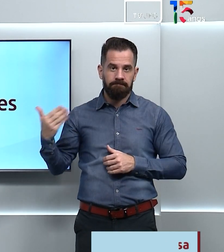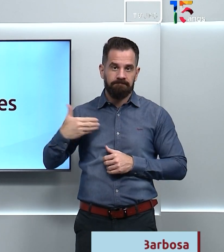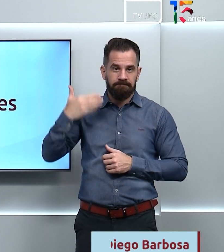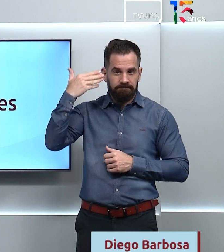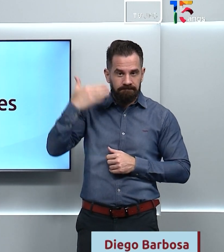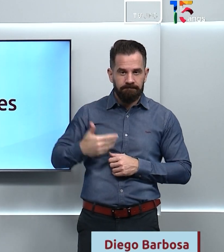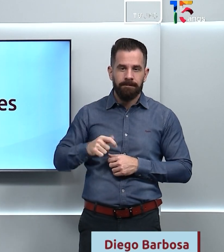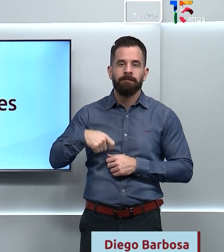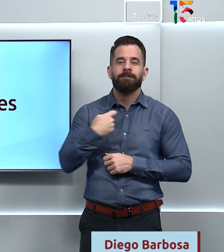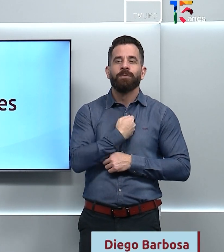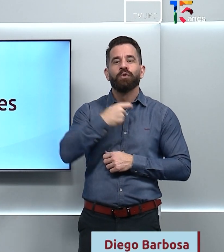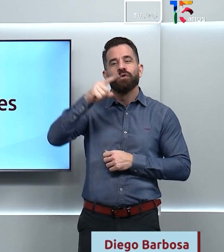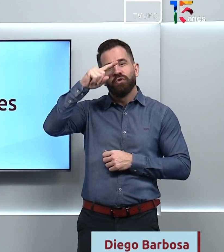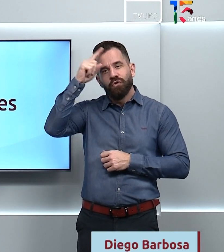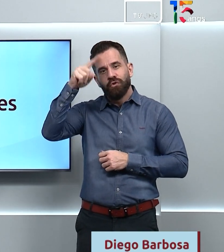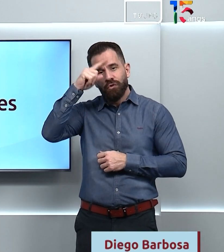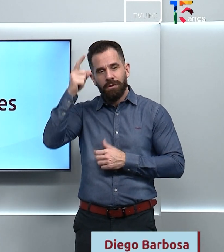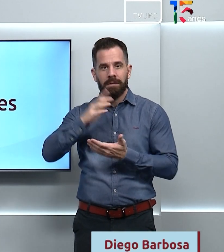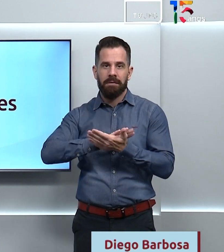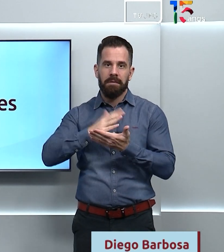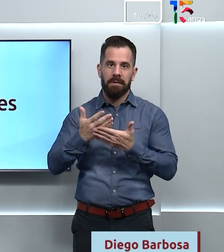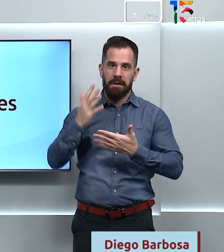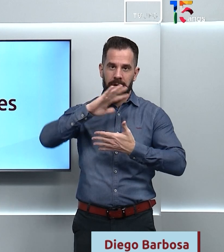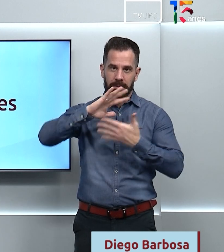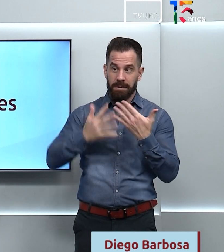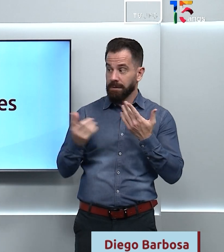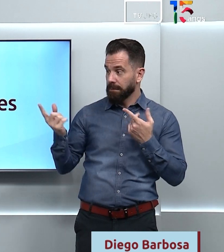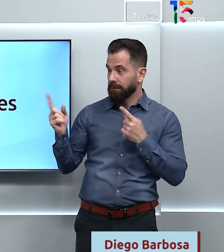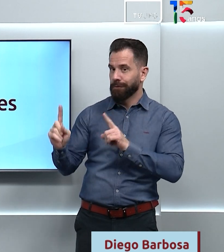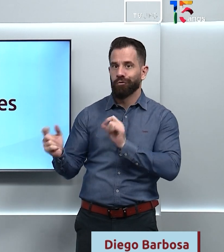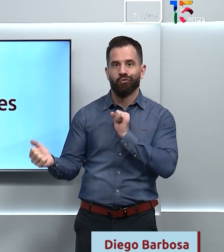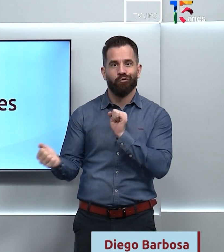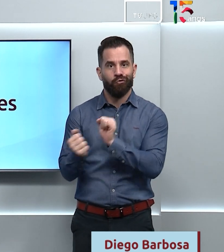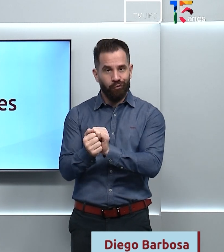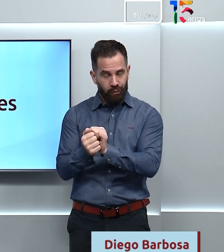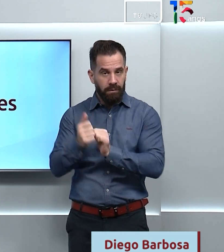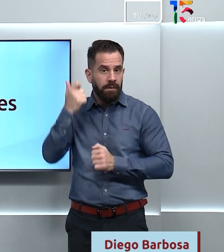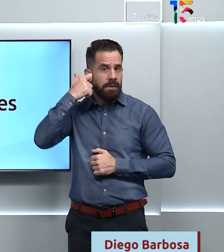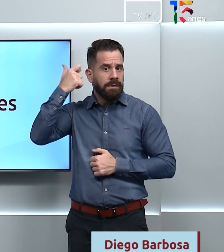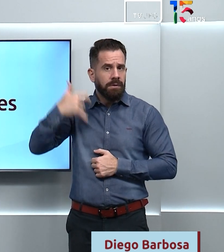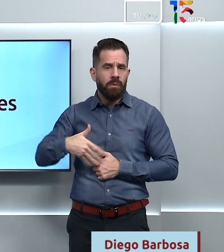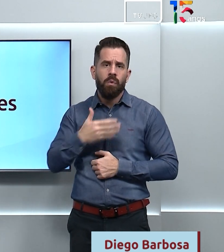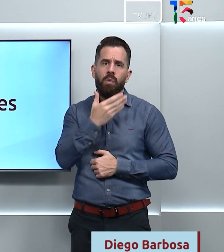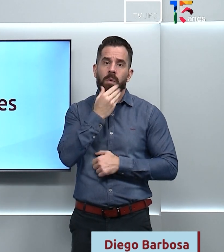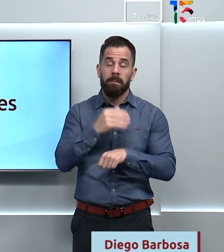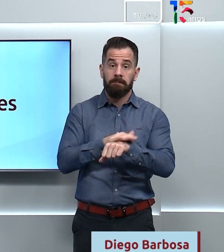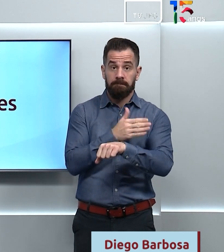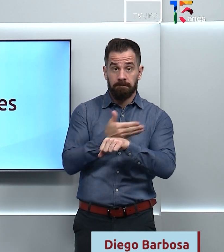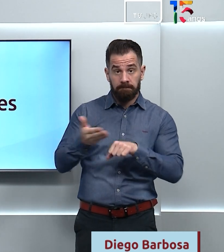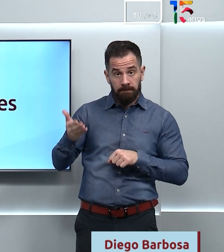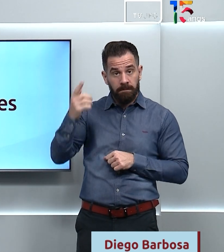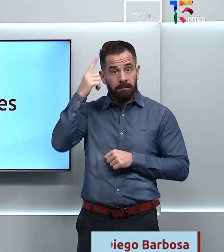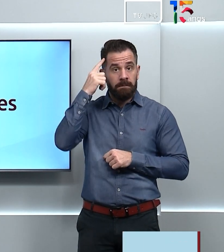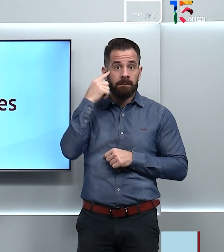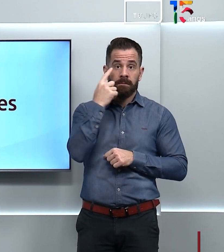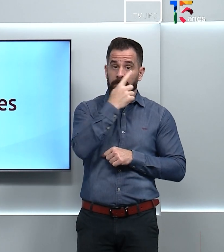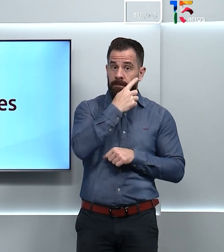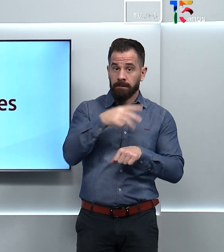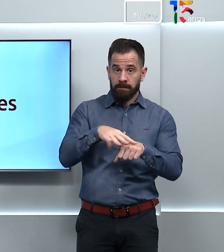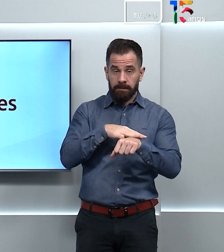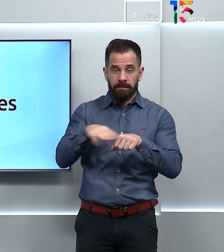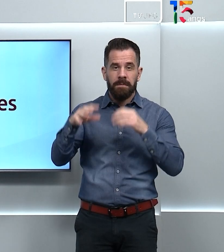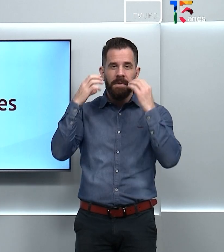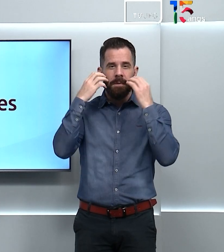Diego Barbosa. Ele faz a interpretação para Libras aqui no estúdio e se descreve como um homem de pele clara, com cabelos e olhos castanhos e